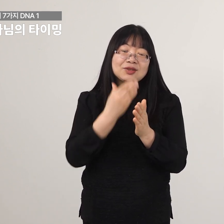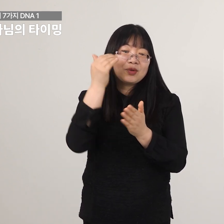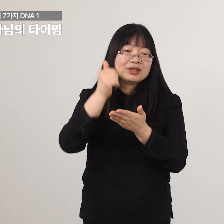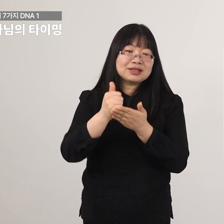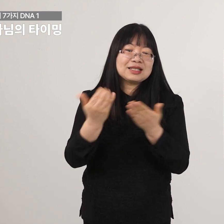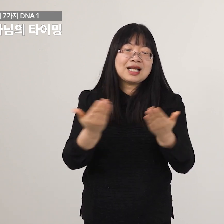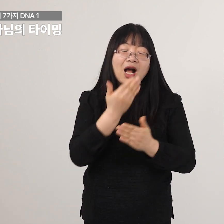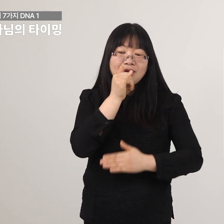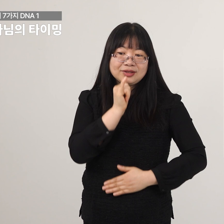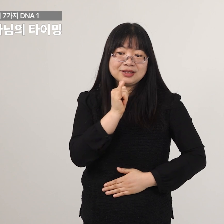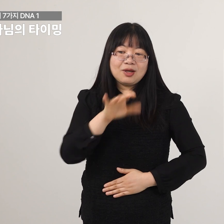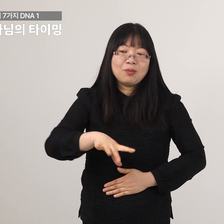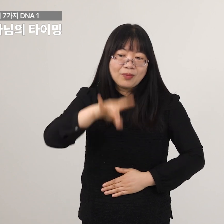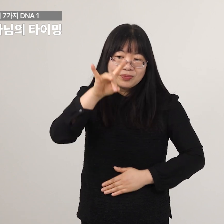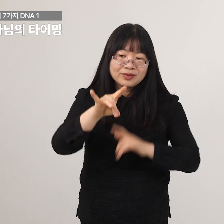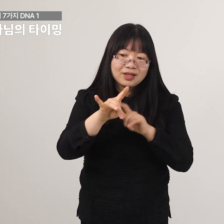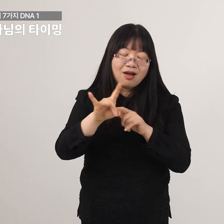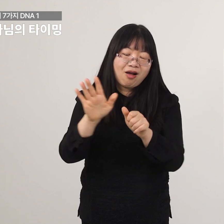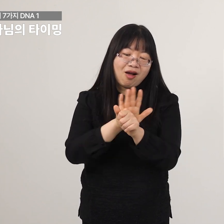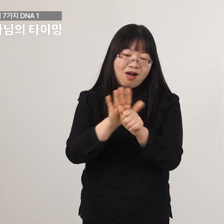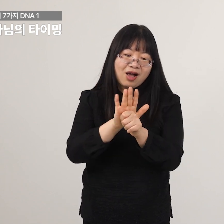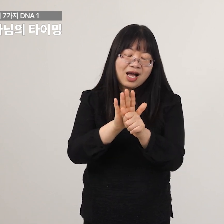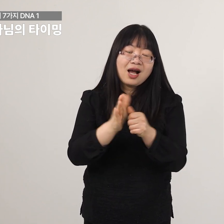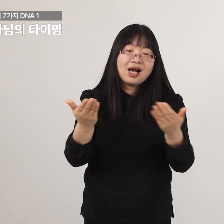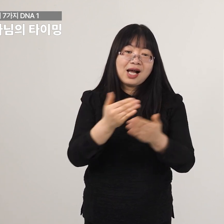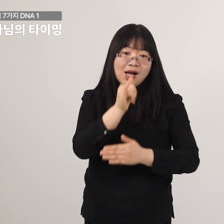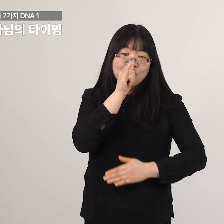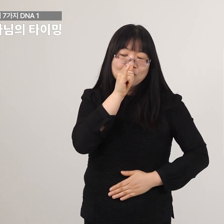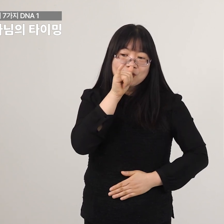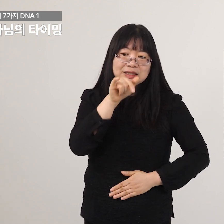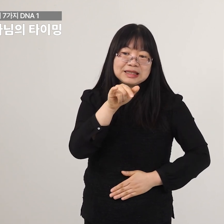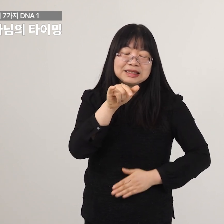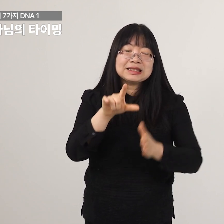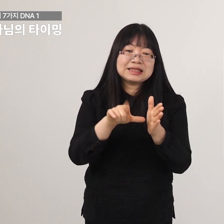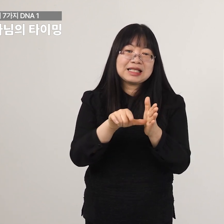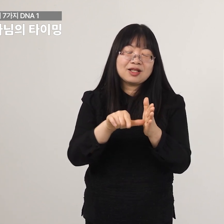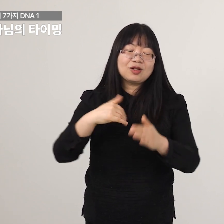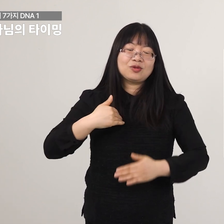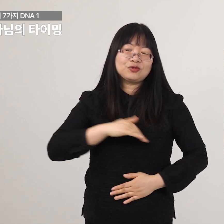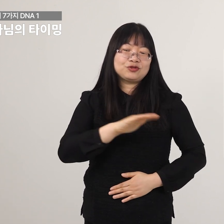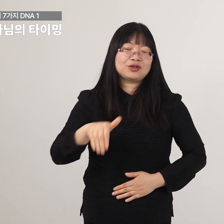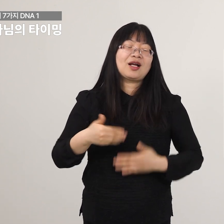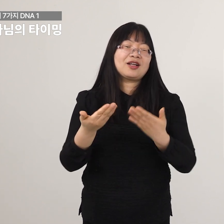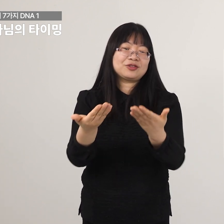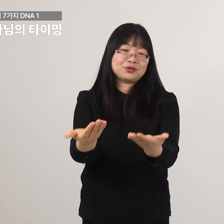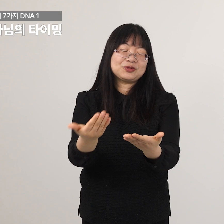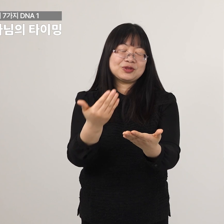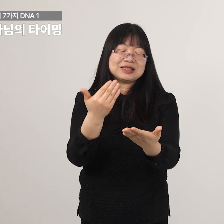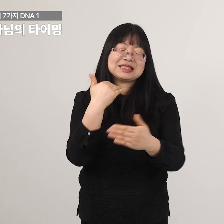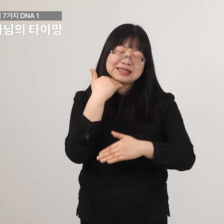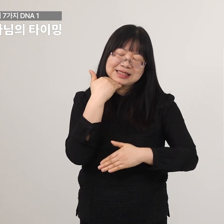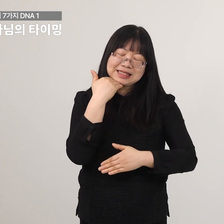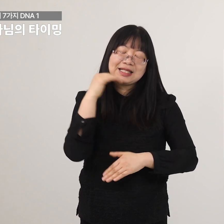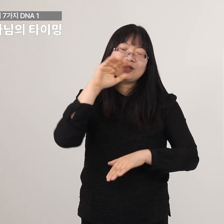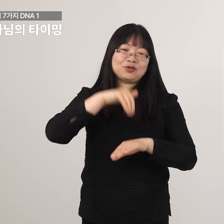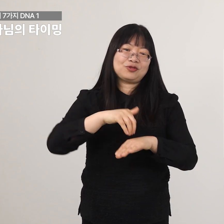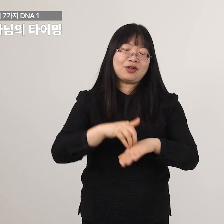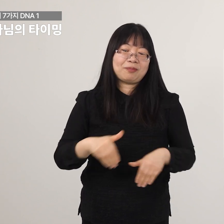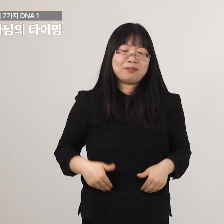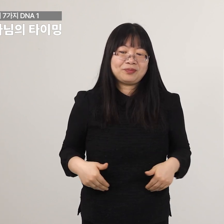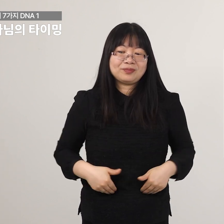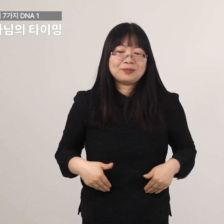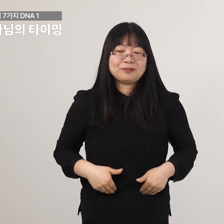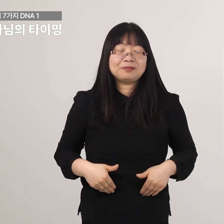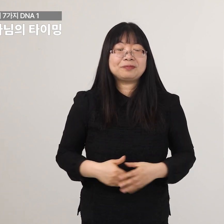일하실 수 있는, 먼저 어루만지고 일하실 수 있는 여지를 우리가 내어드리는 훈련이에요. 기다린다는 것은.